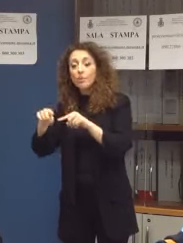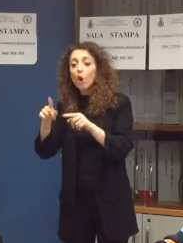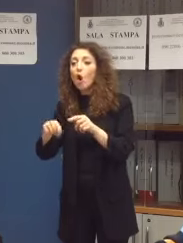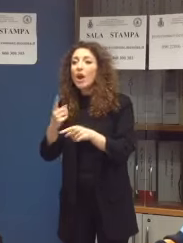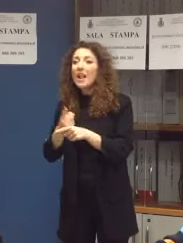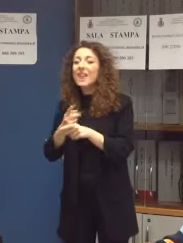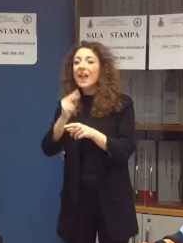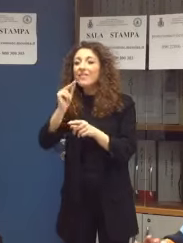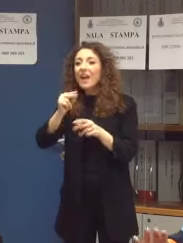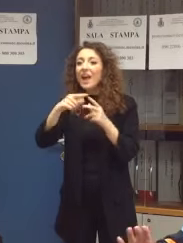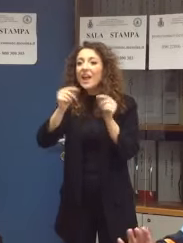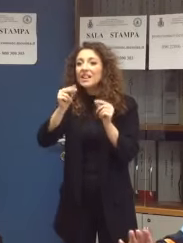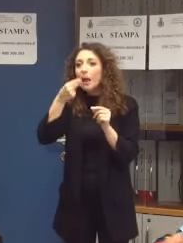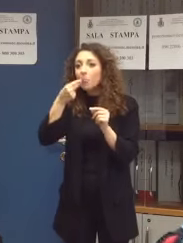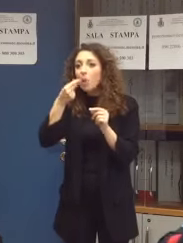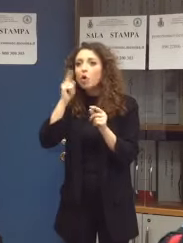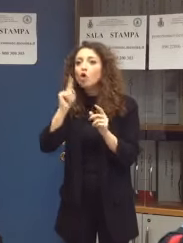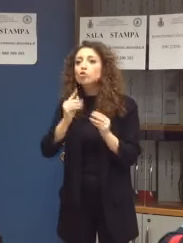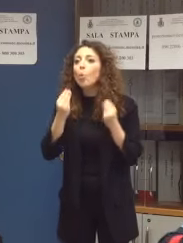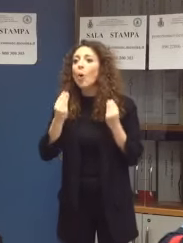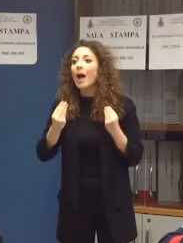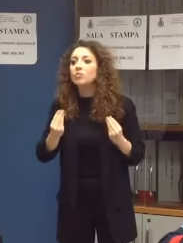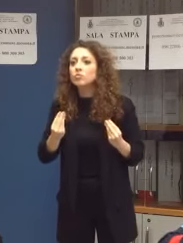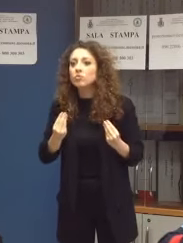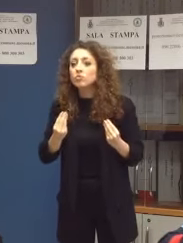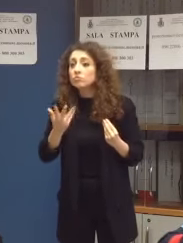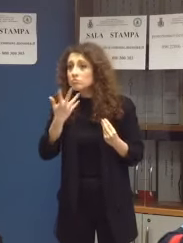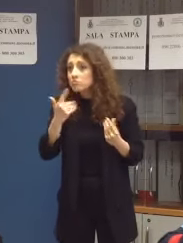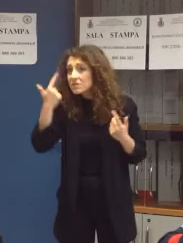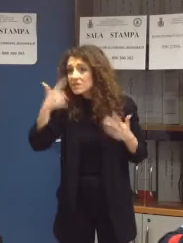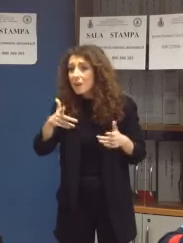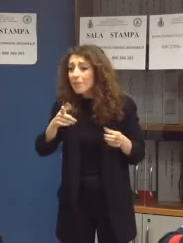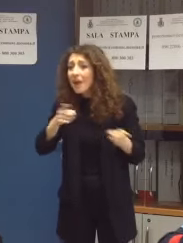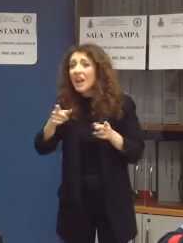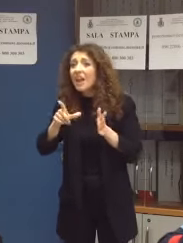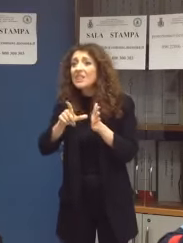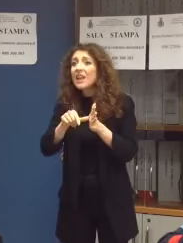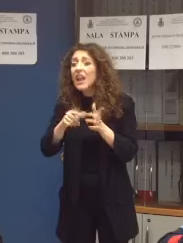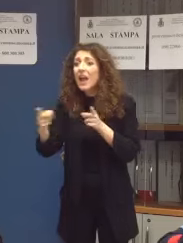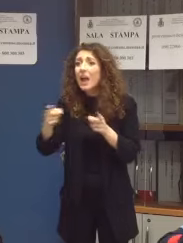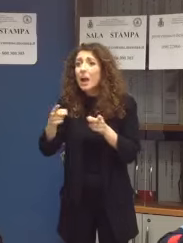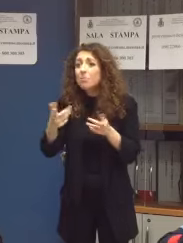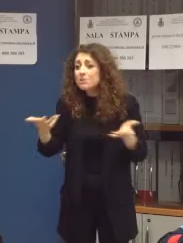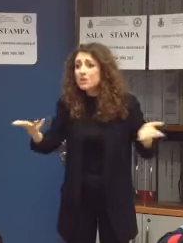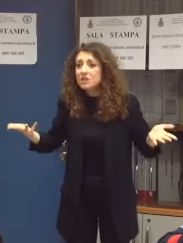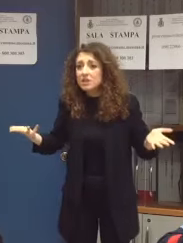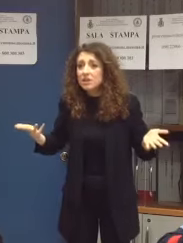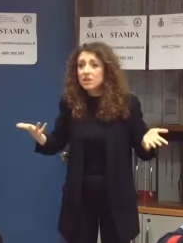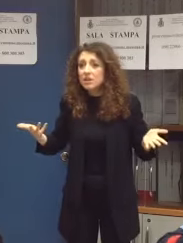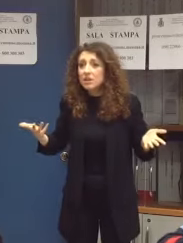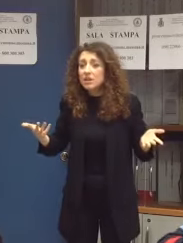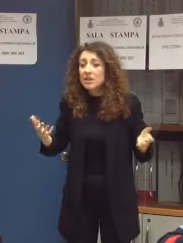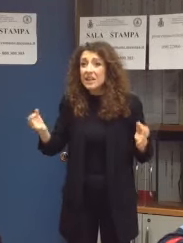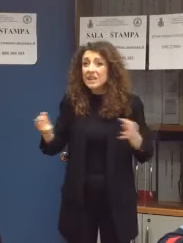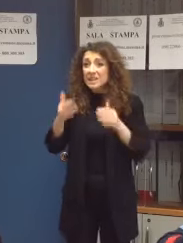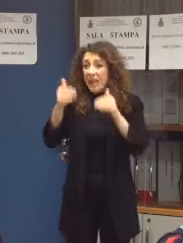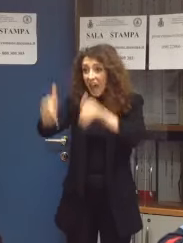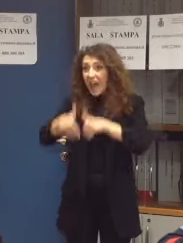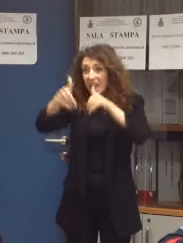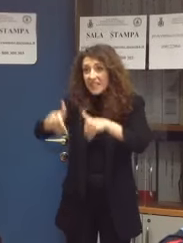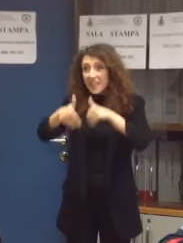tampone, ma non si sa quando. Vorrei sapere che tempi ci sono, però se riaprono i cantieri mio marito